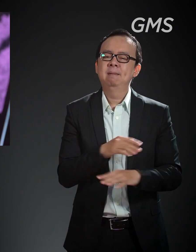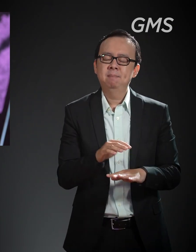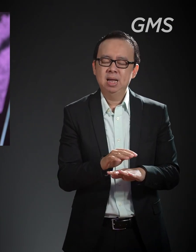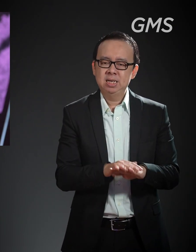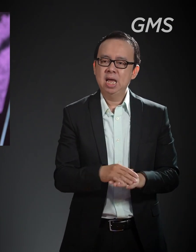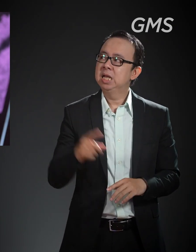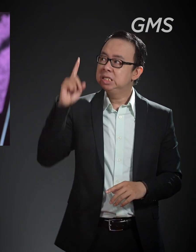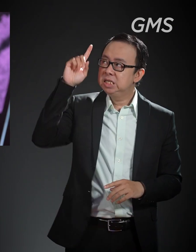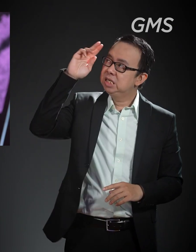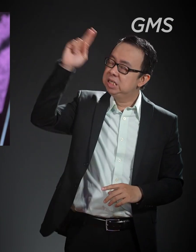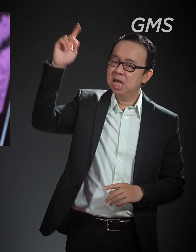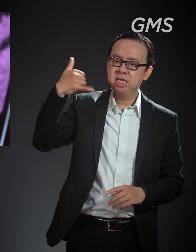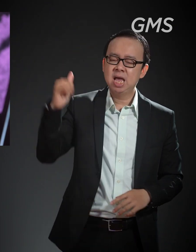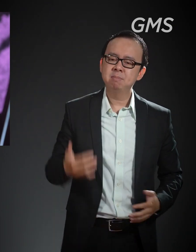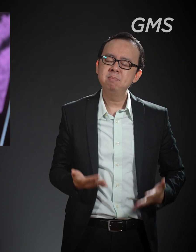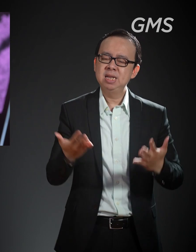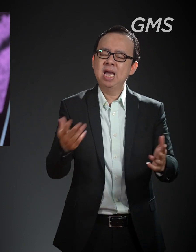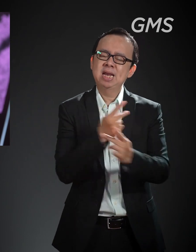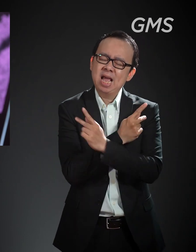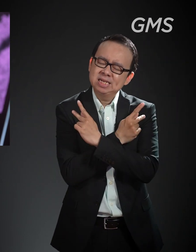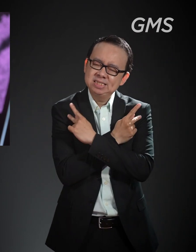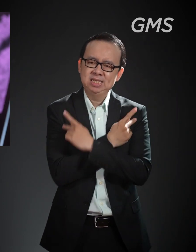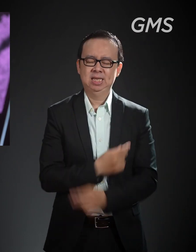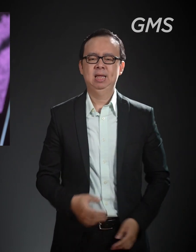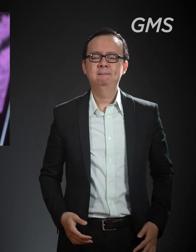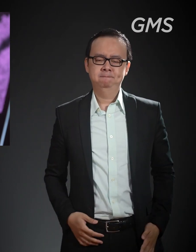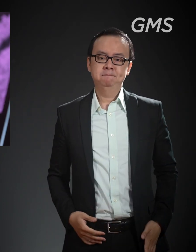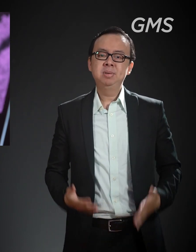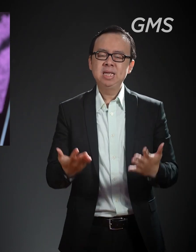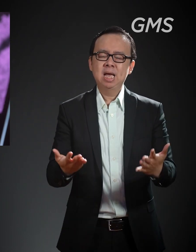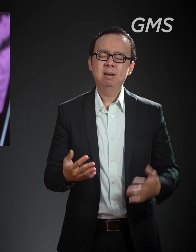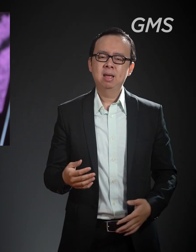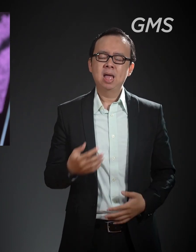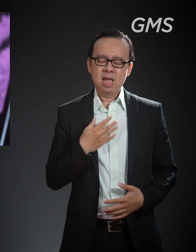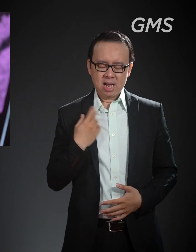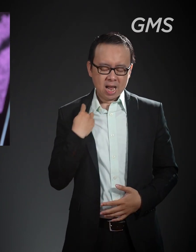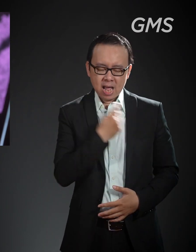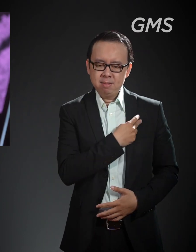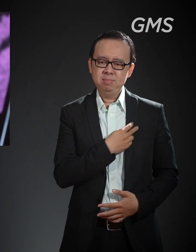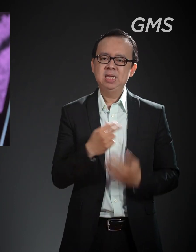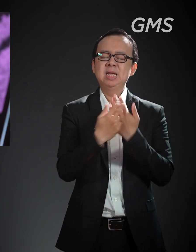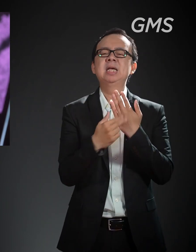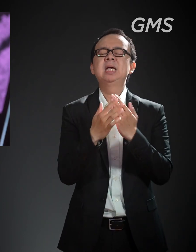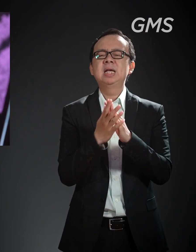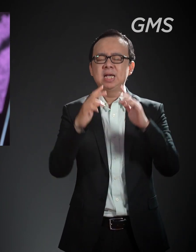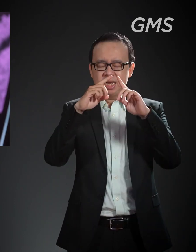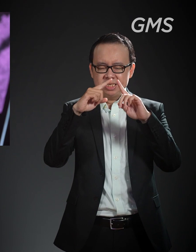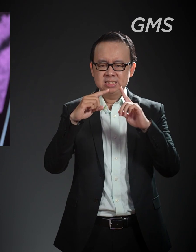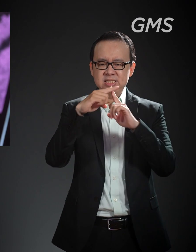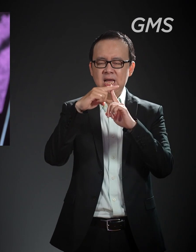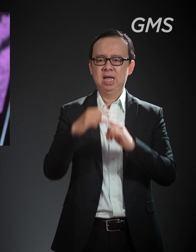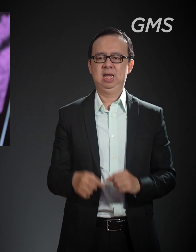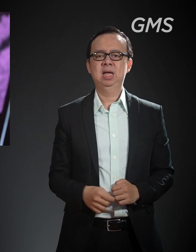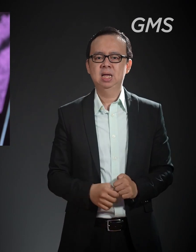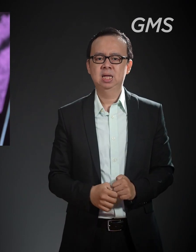cuma-cuma. Give our church, berikan pada gereja kami the charis, kasih karunia, the karisma, anugerah